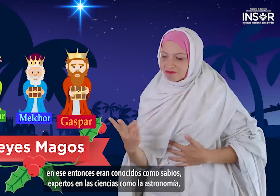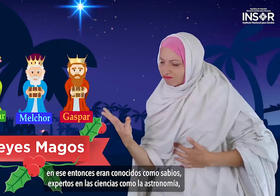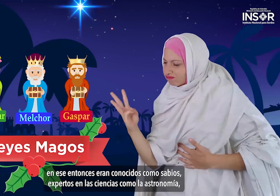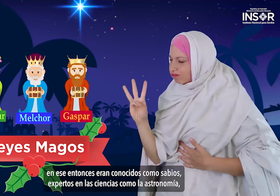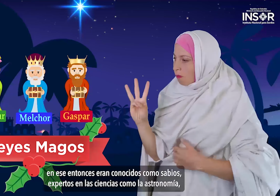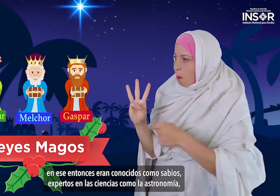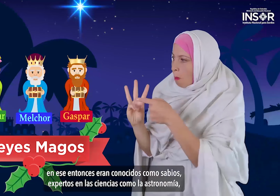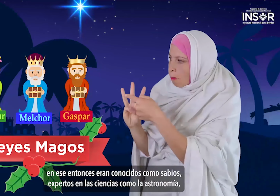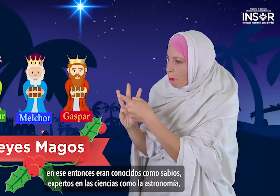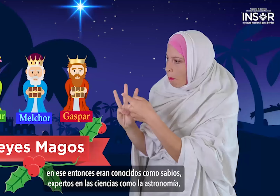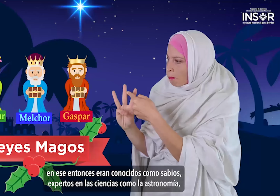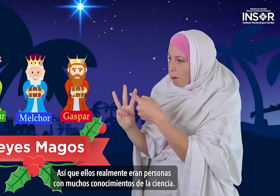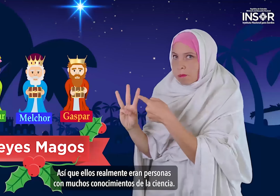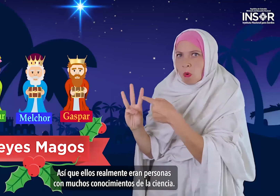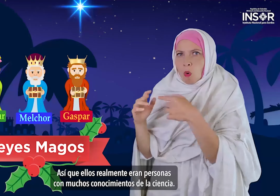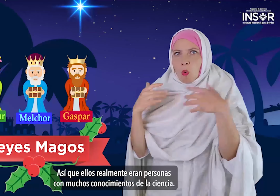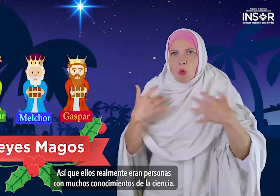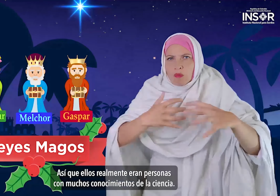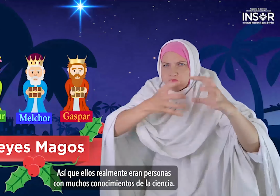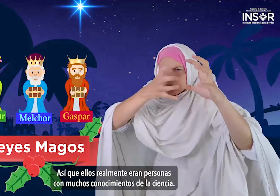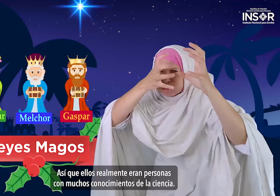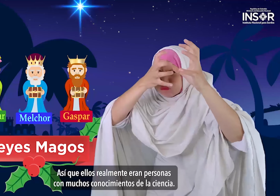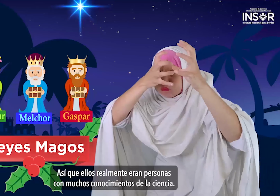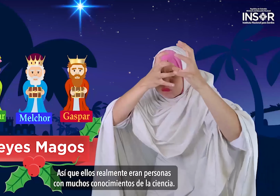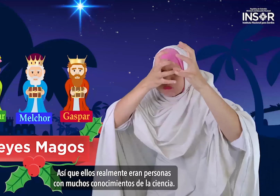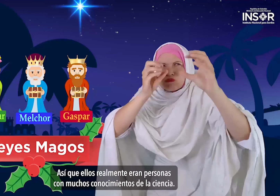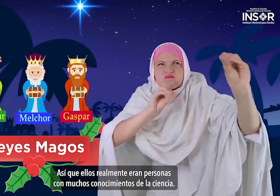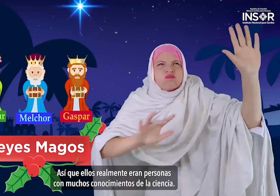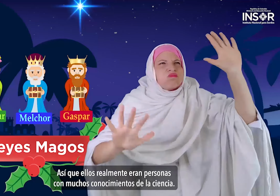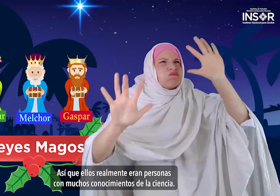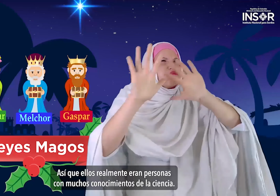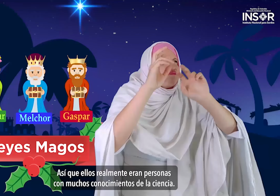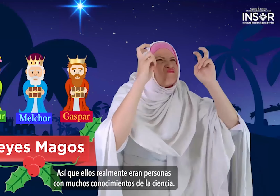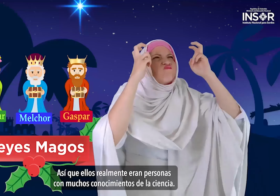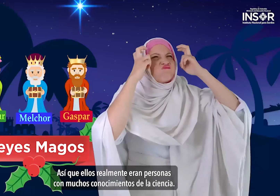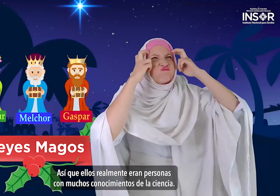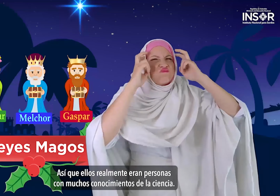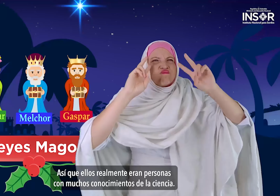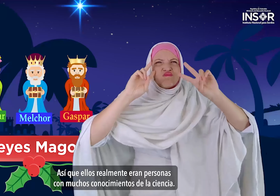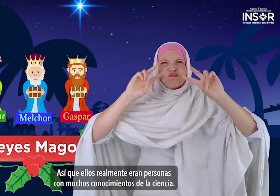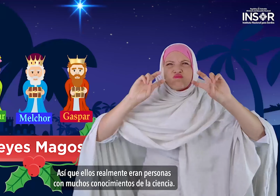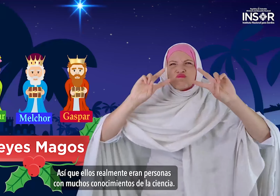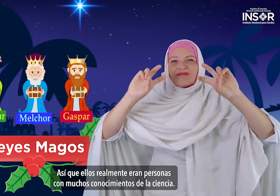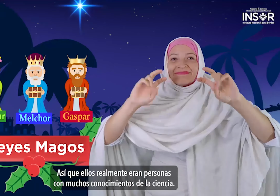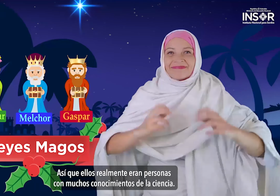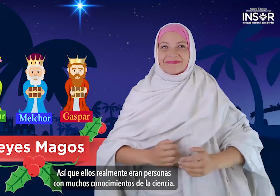la astronomía. Así que ellos realmente eran personas con muchos conocimientos de la